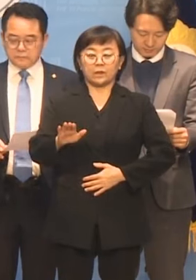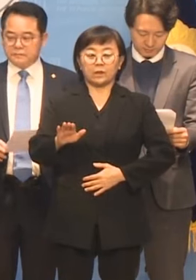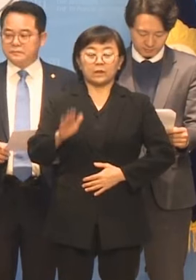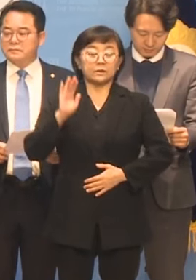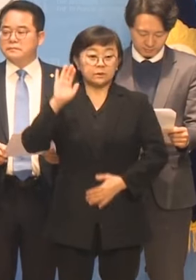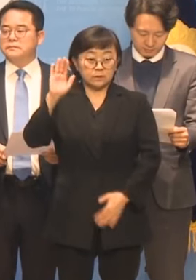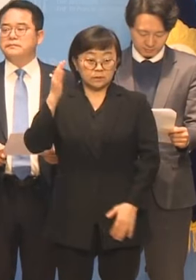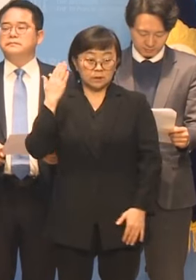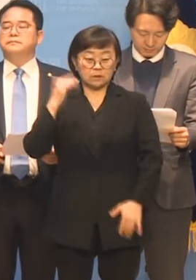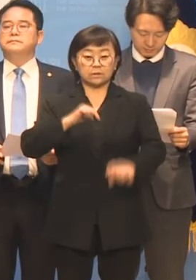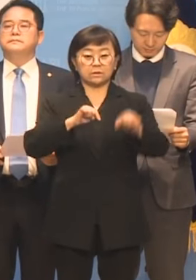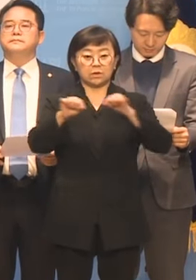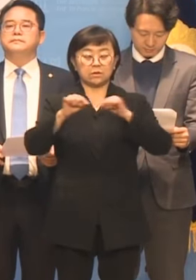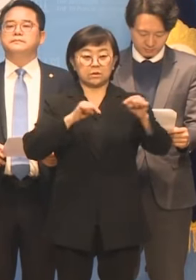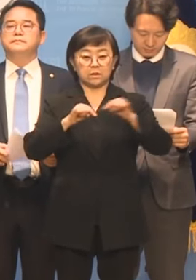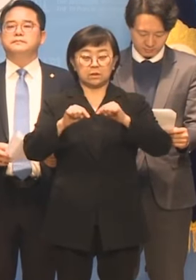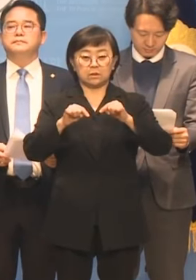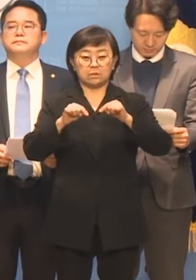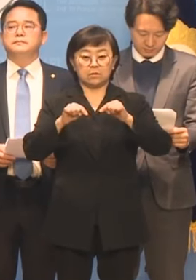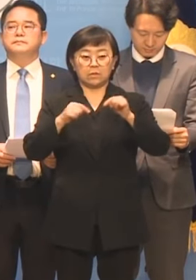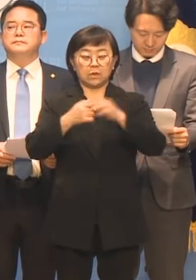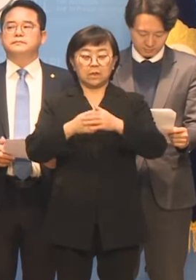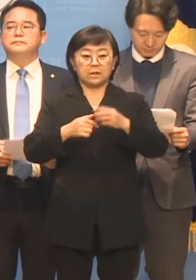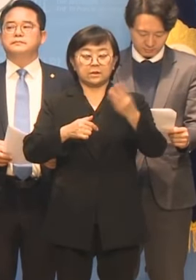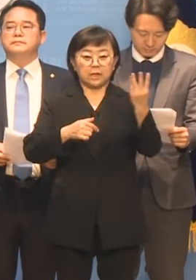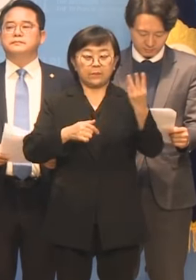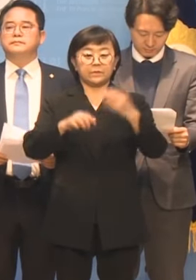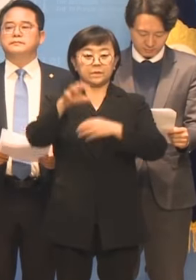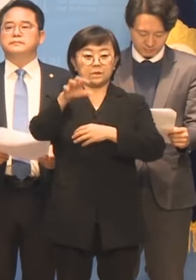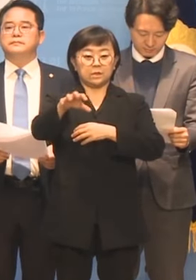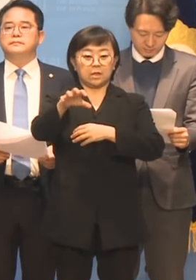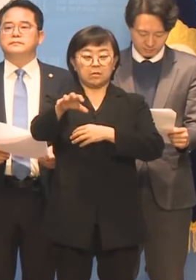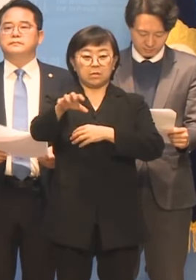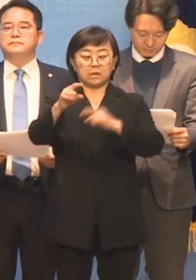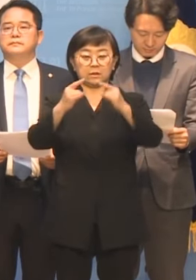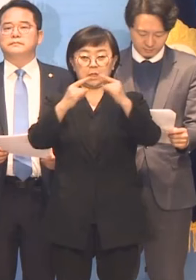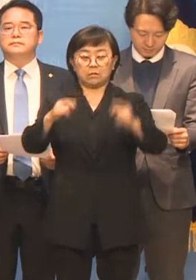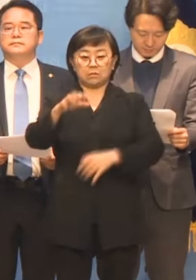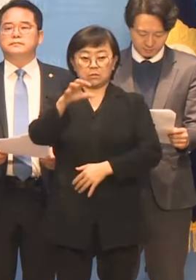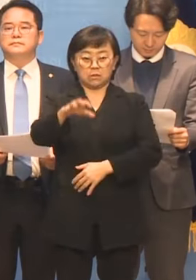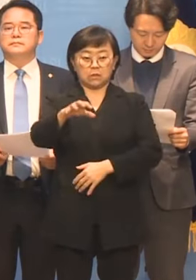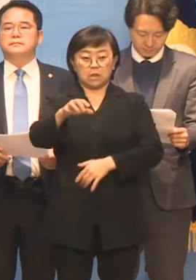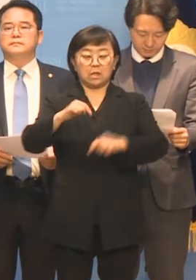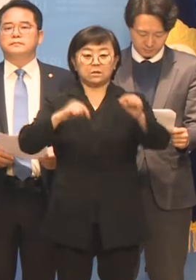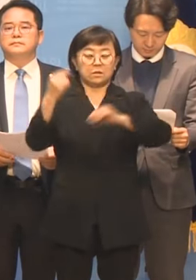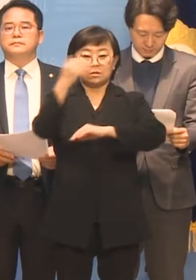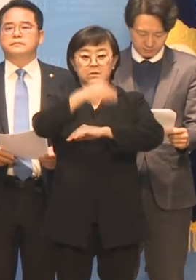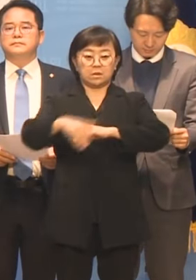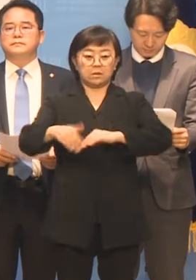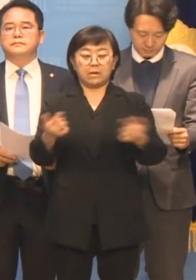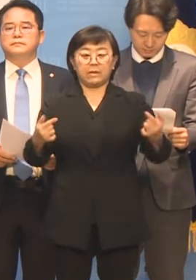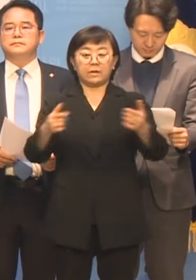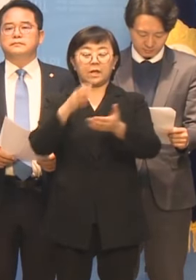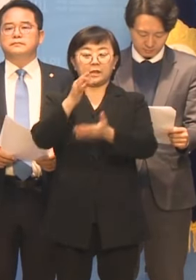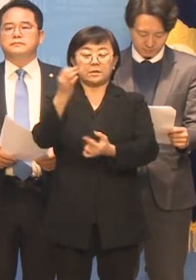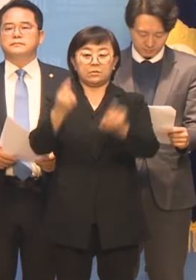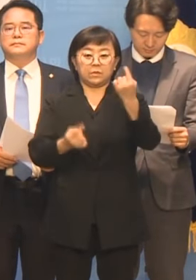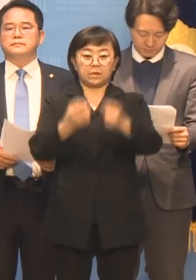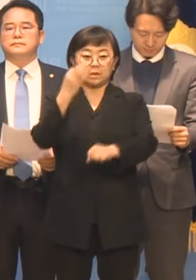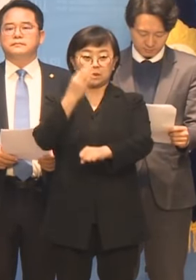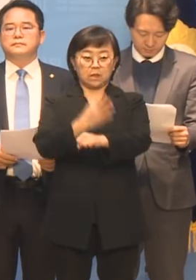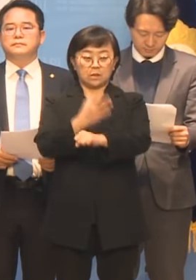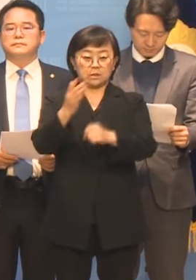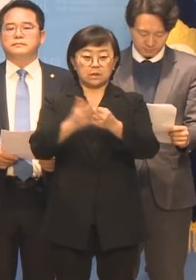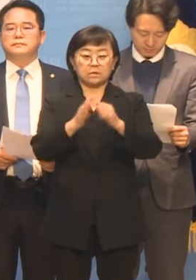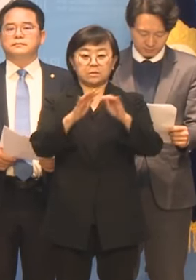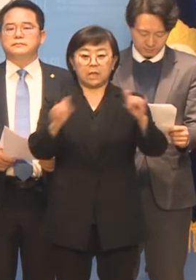최근 정치공학적인 제3지대 빅텐트론, 정책과 가치보다는 단순한